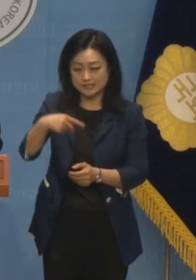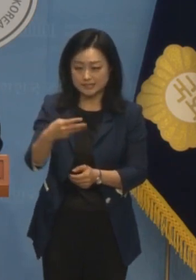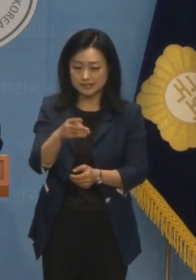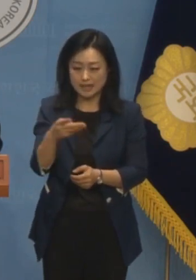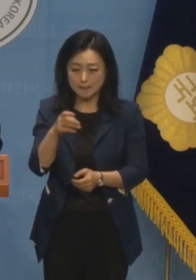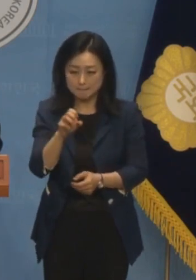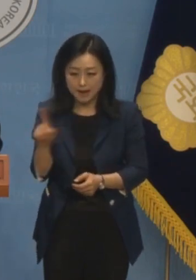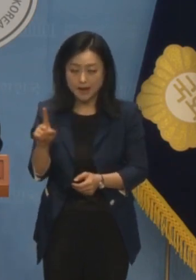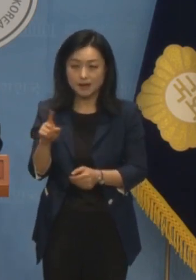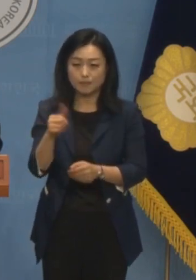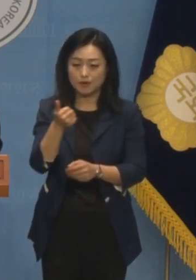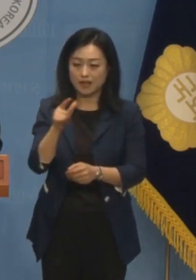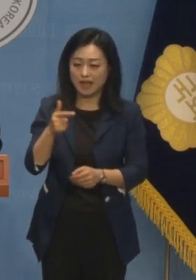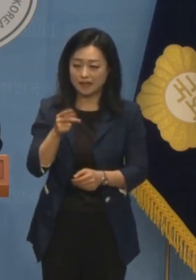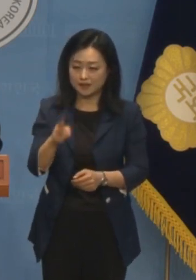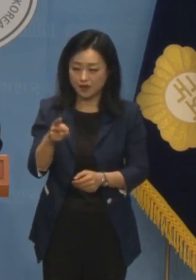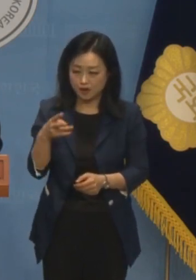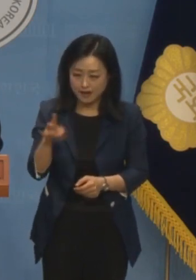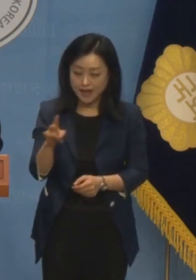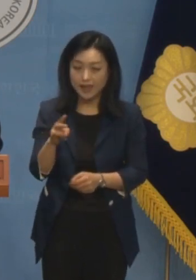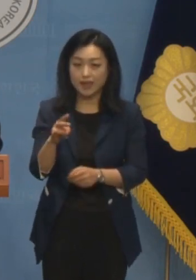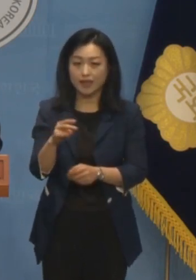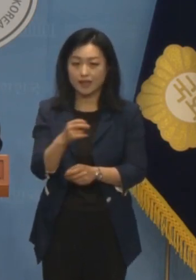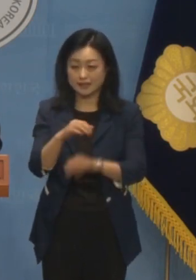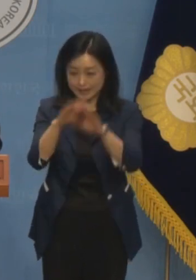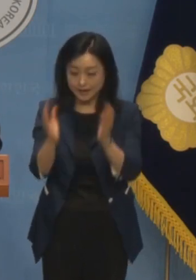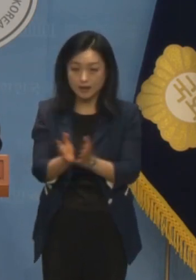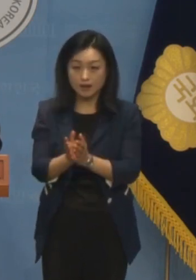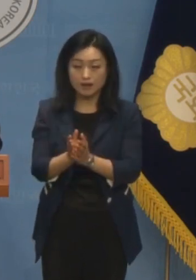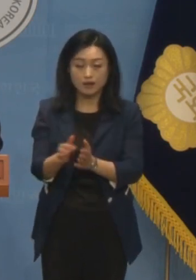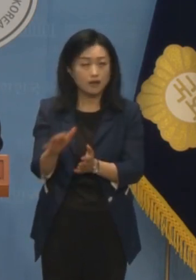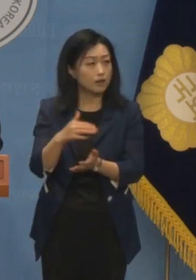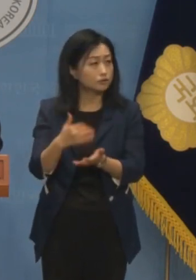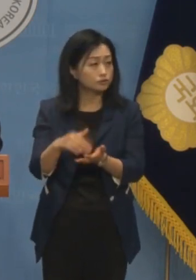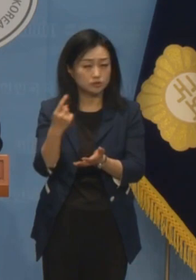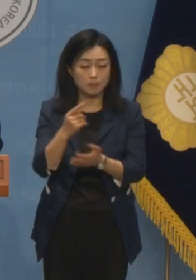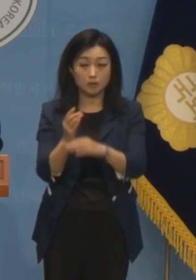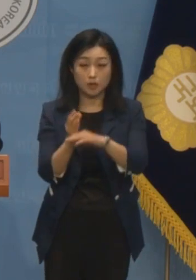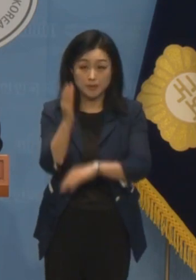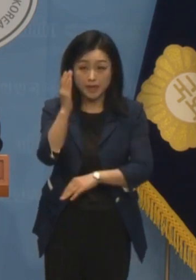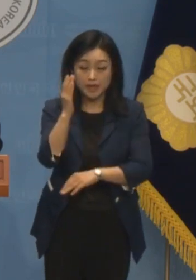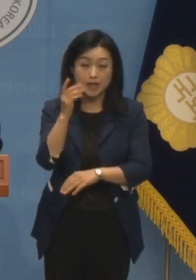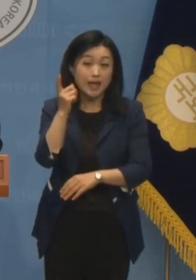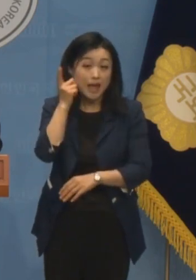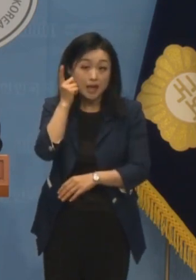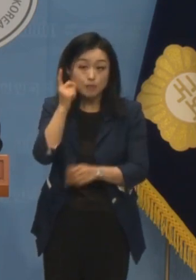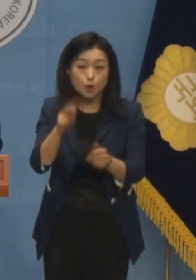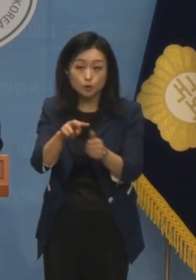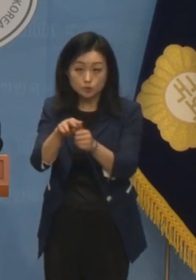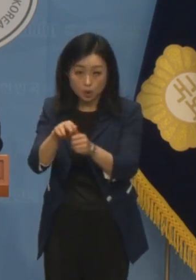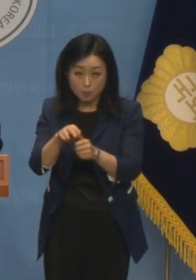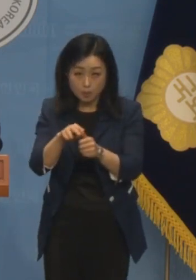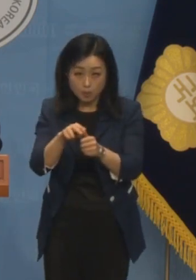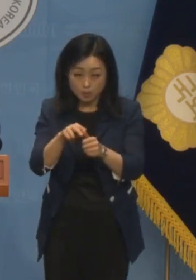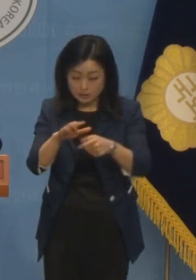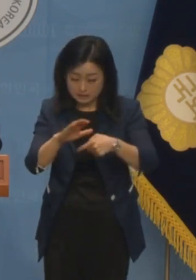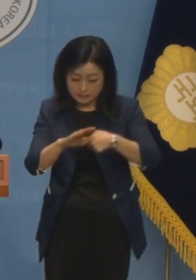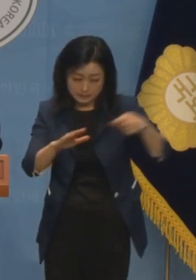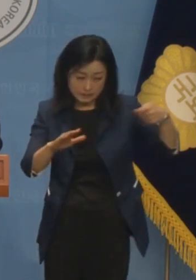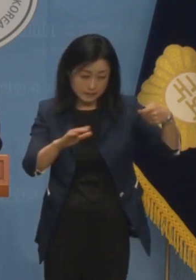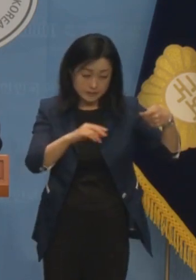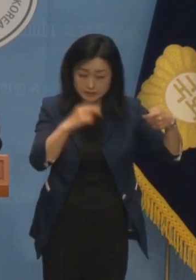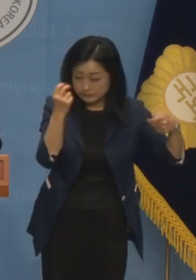및 언론단체 관계자 수백에서 수천 명에 이르는 대규모 통신정보 조회를 한 것으로